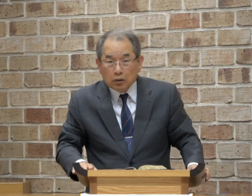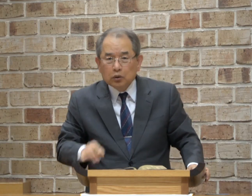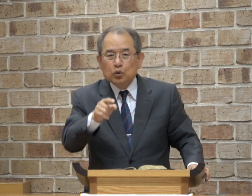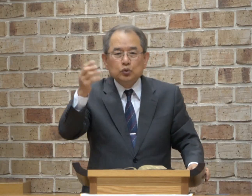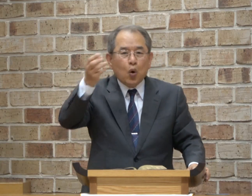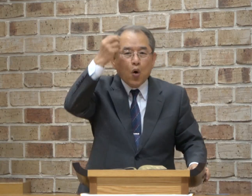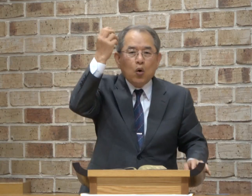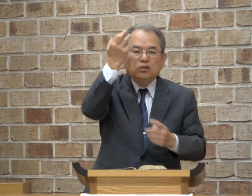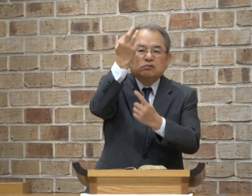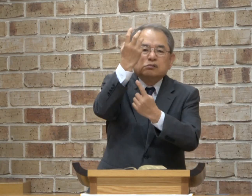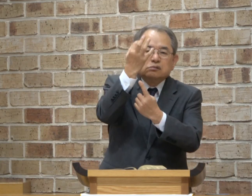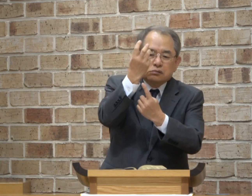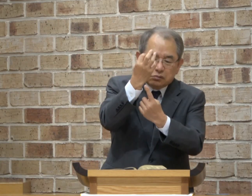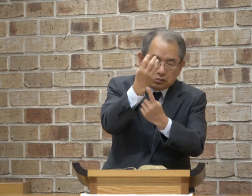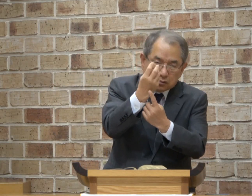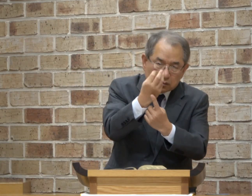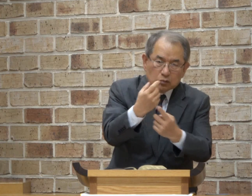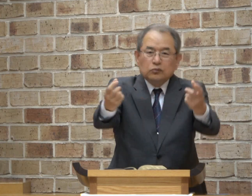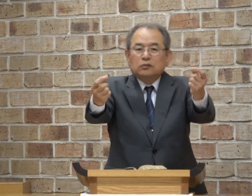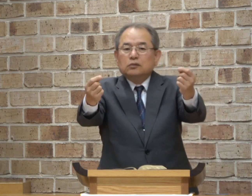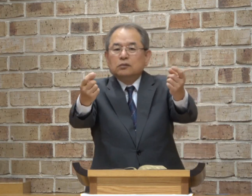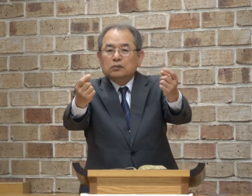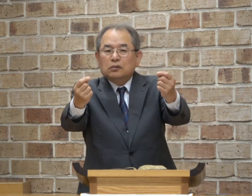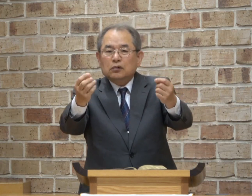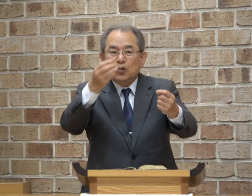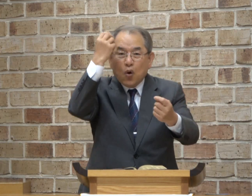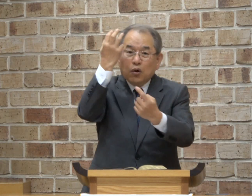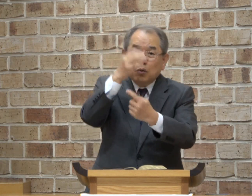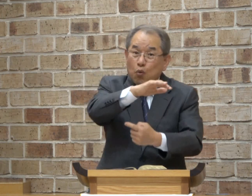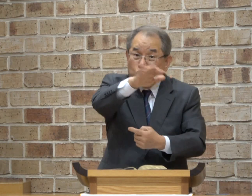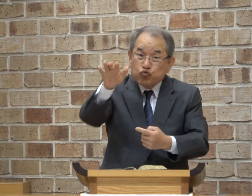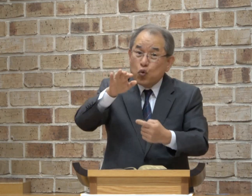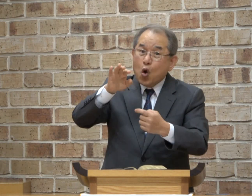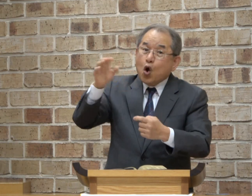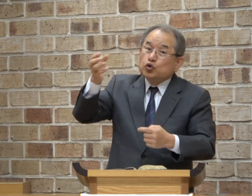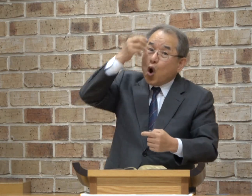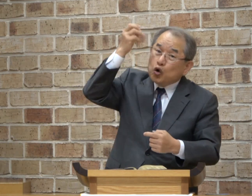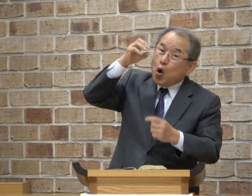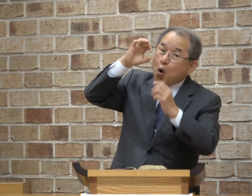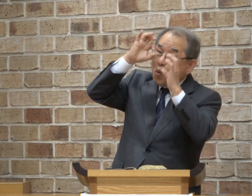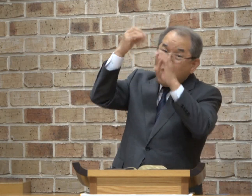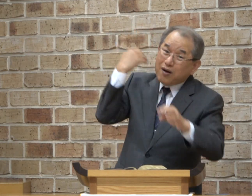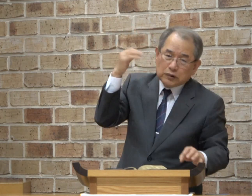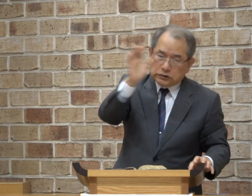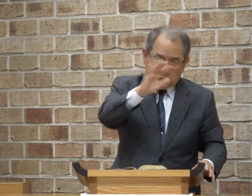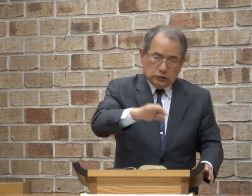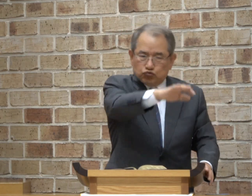박쥐처럼 낮과 밤의 행동이 다르고 세상과 교회에서 행동이 다르고 그것이 성령을 소멸시키는 것입니다.